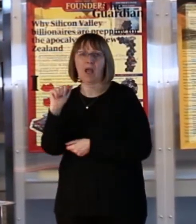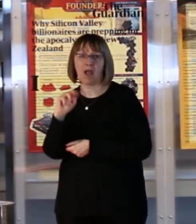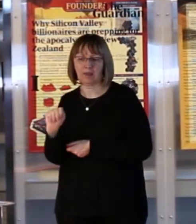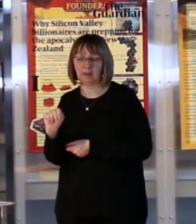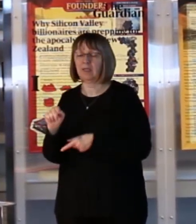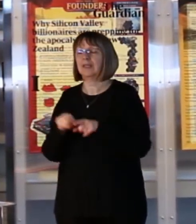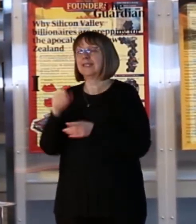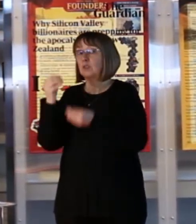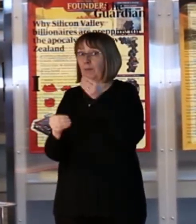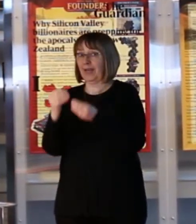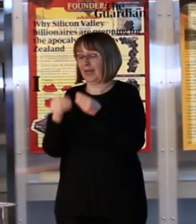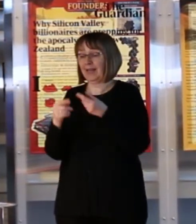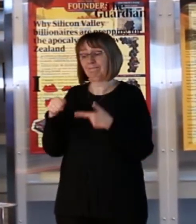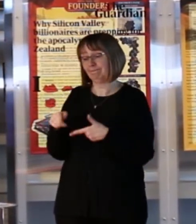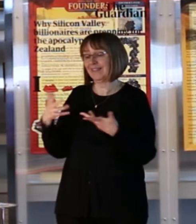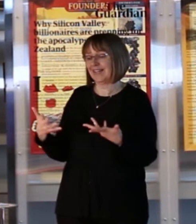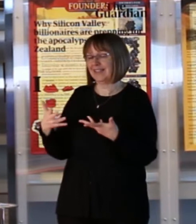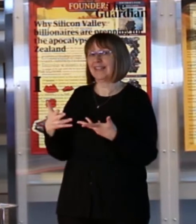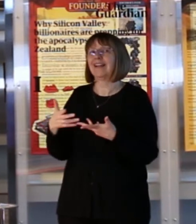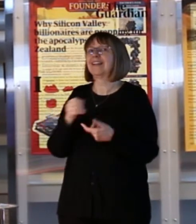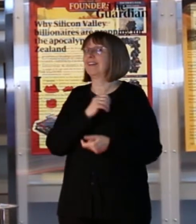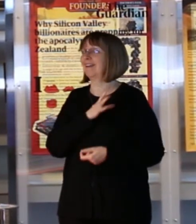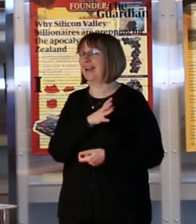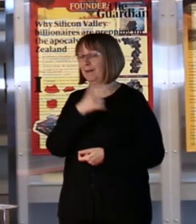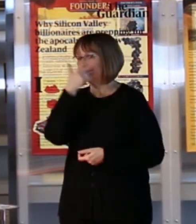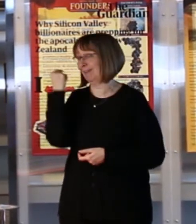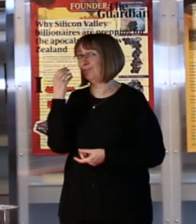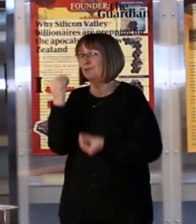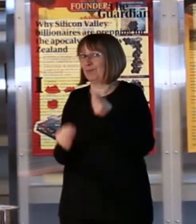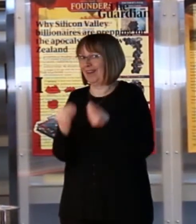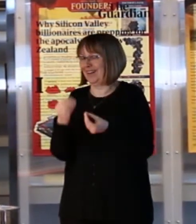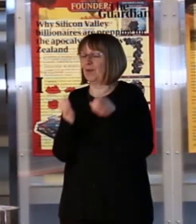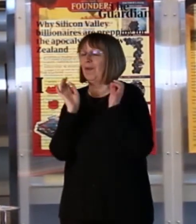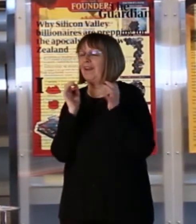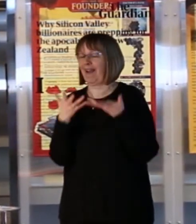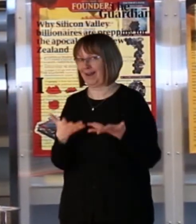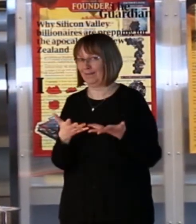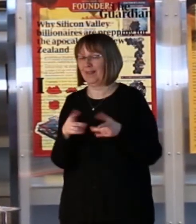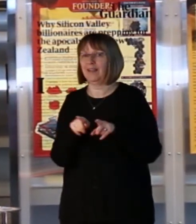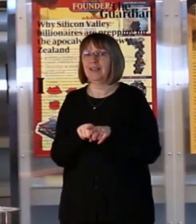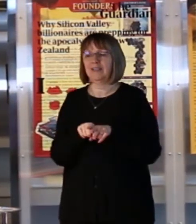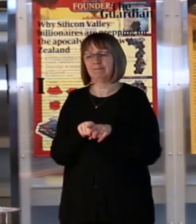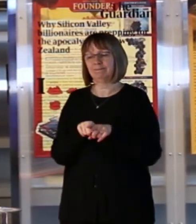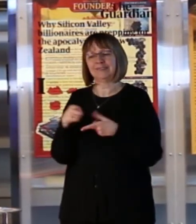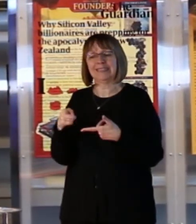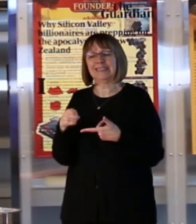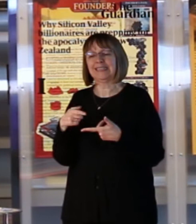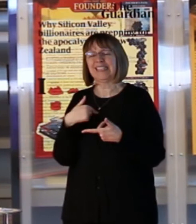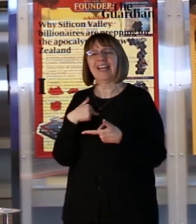Catan ist ein Spiel, das sehr gerne von reichen Menschen gespielt wird, die